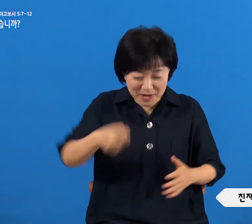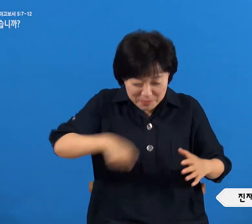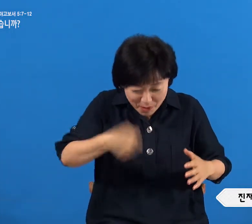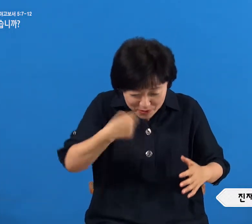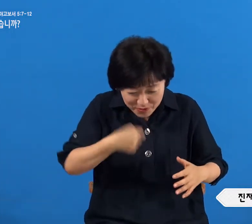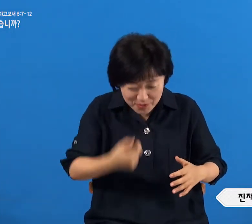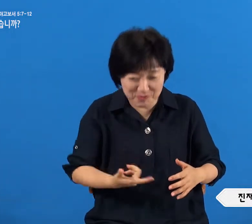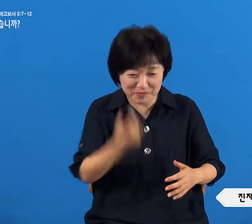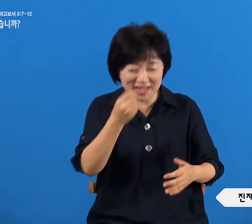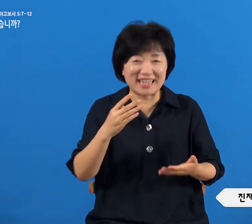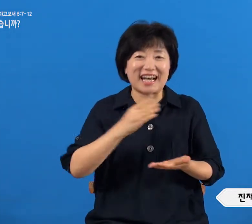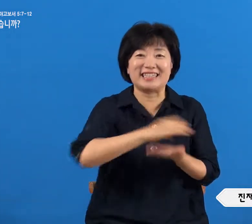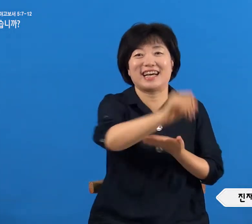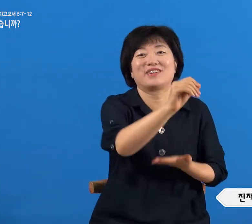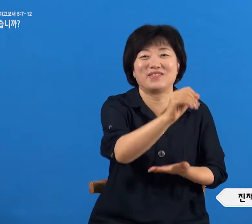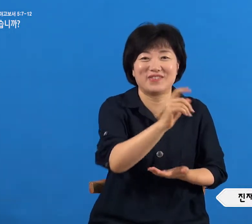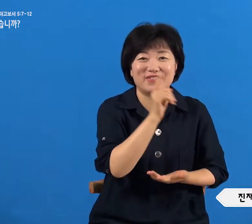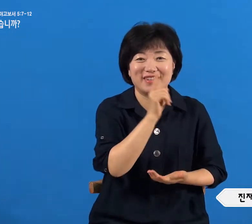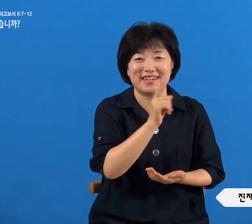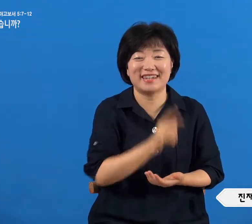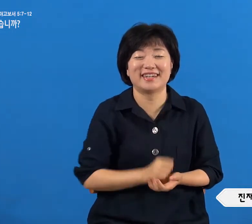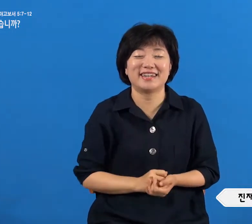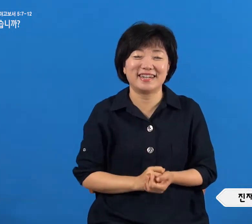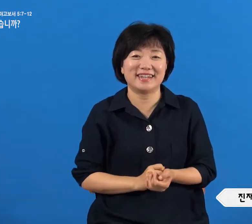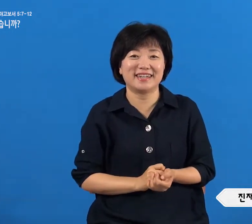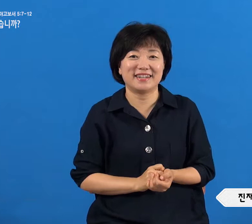먹고 빨리 가자고 합니다.